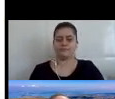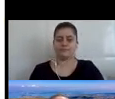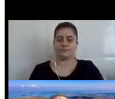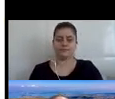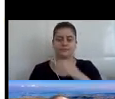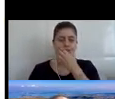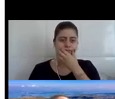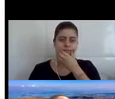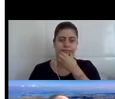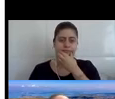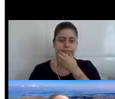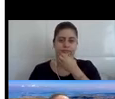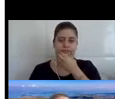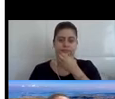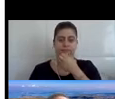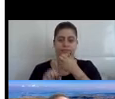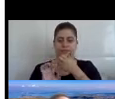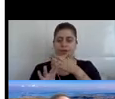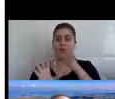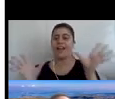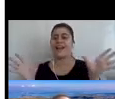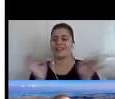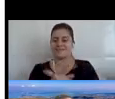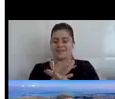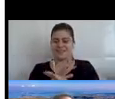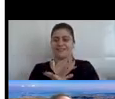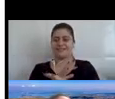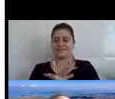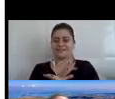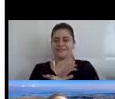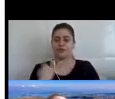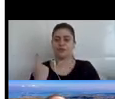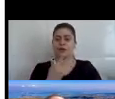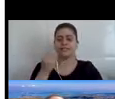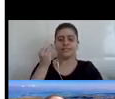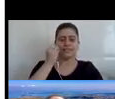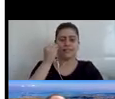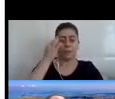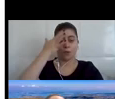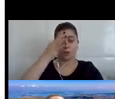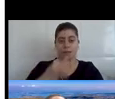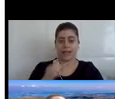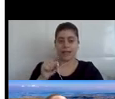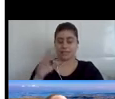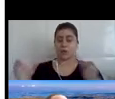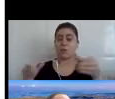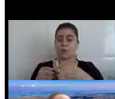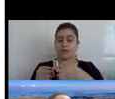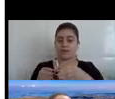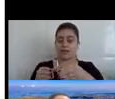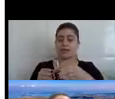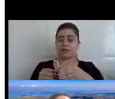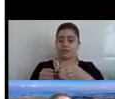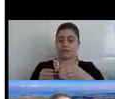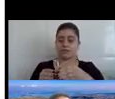Então, aqui é só para, enfim, concluir, né, a gente tem tentado compreender que essas comunidades, sejam